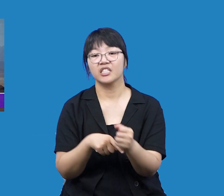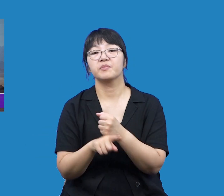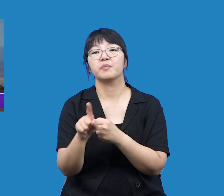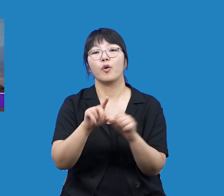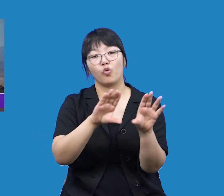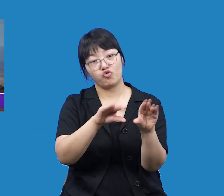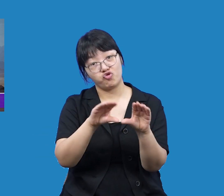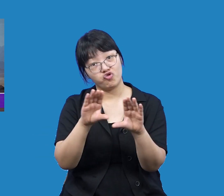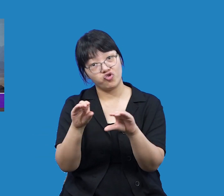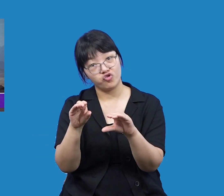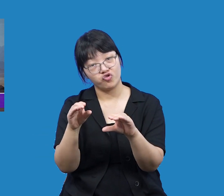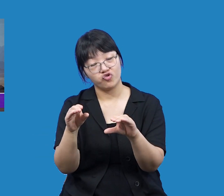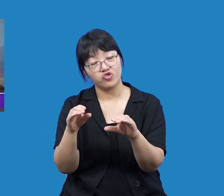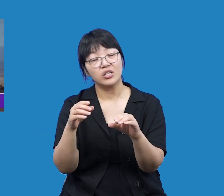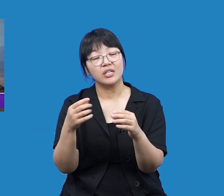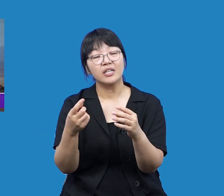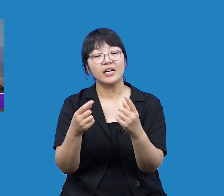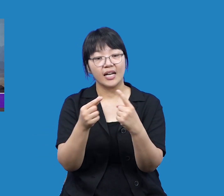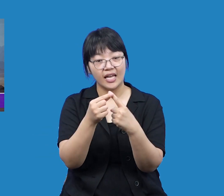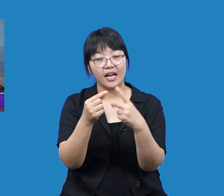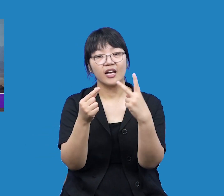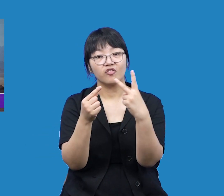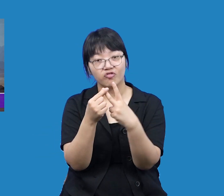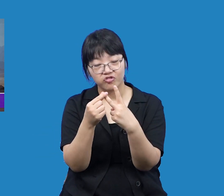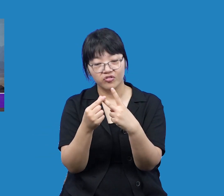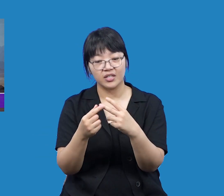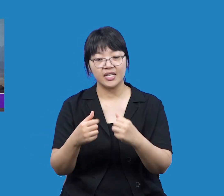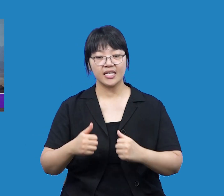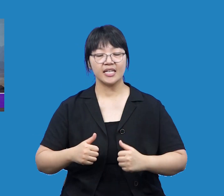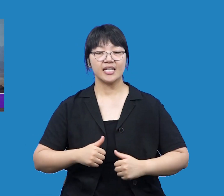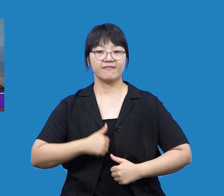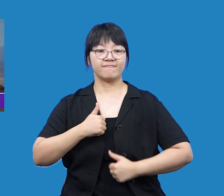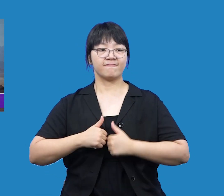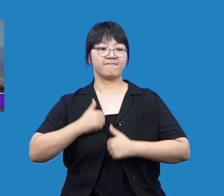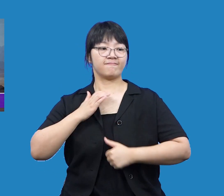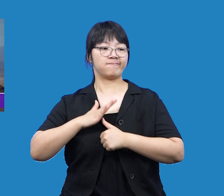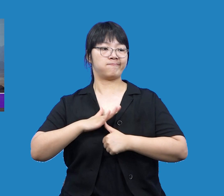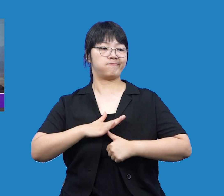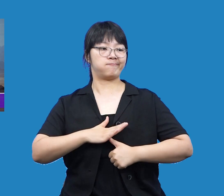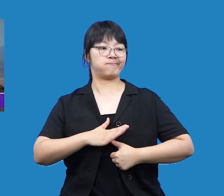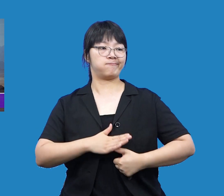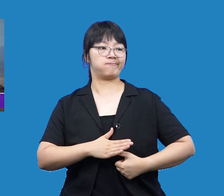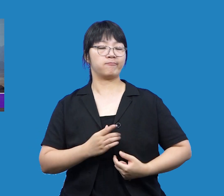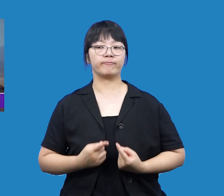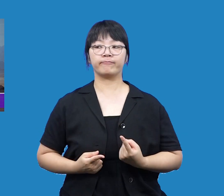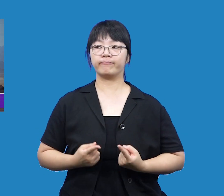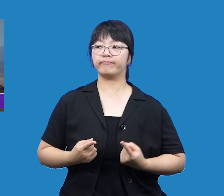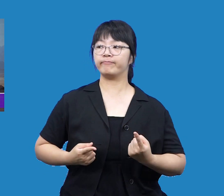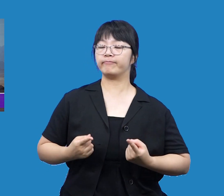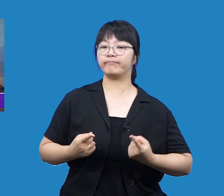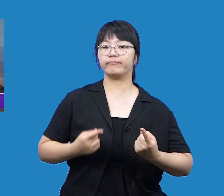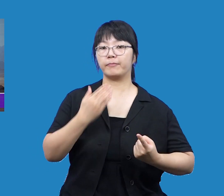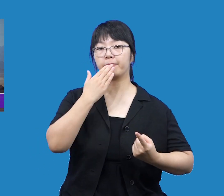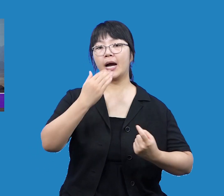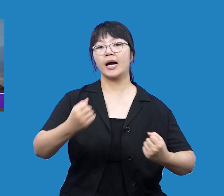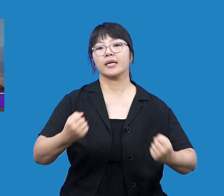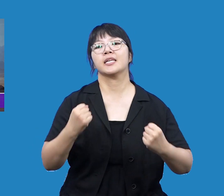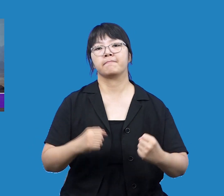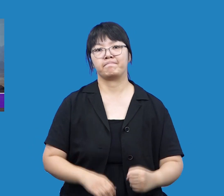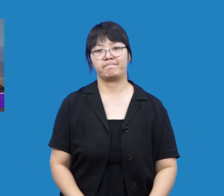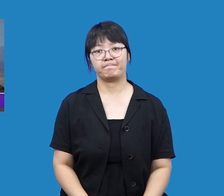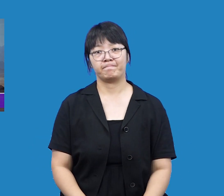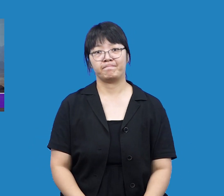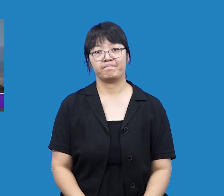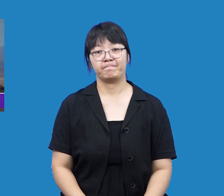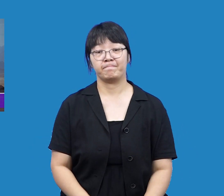힘을 다스릴 줄 아는 내적인 통제력, 컨트롤할 수 있는 능력,